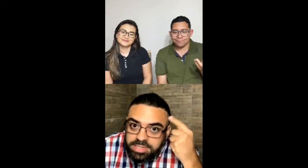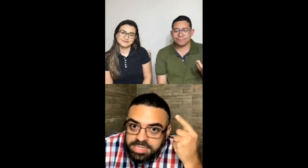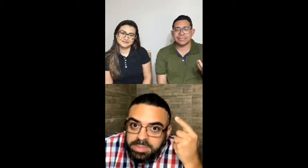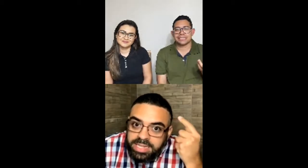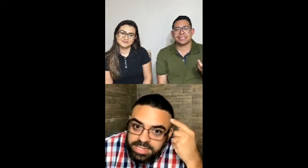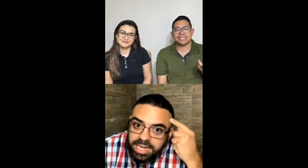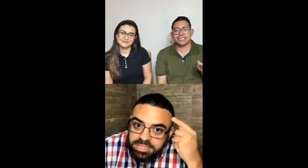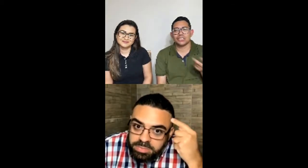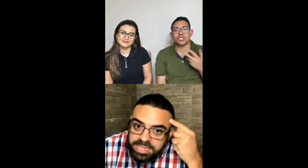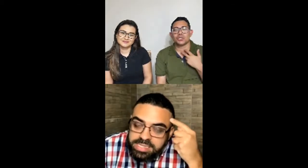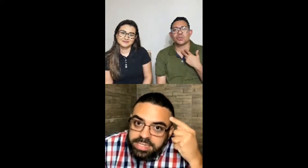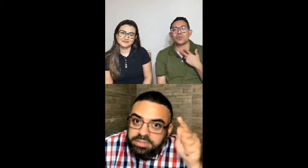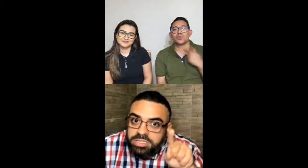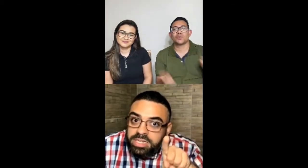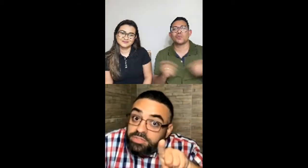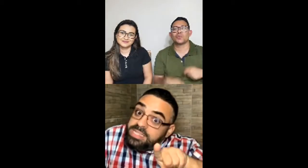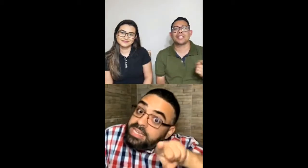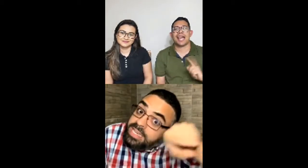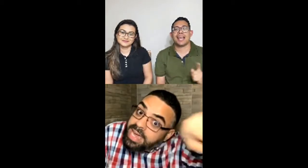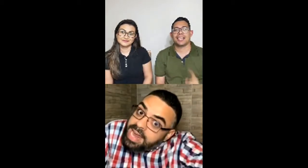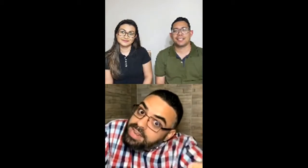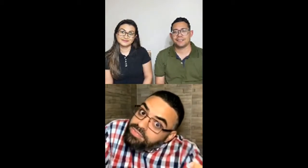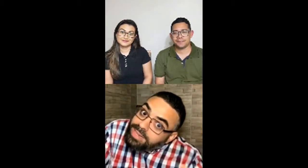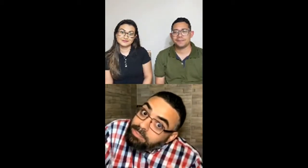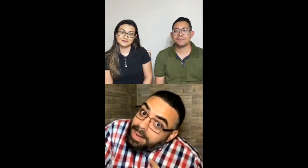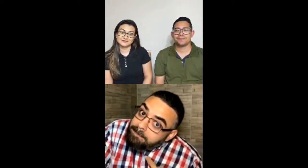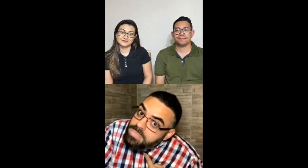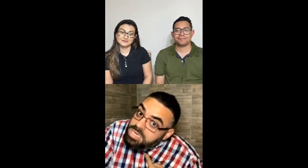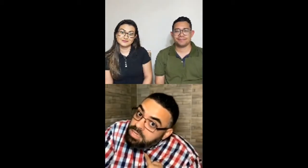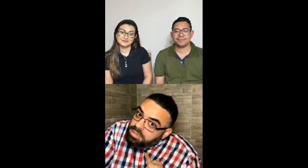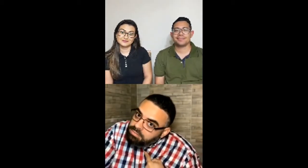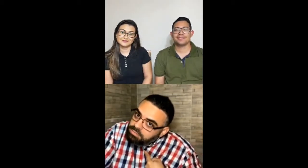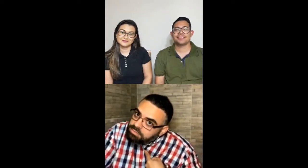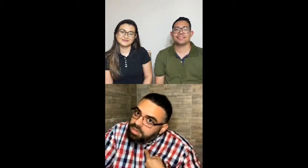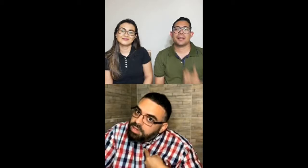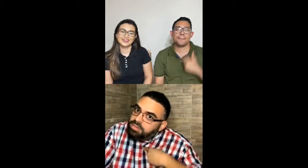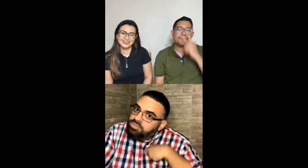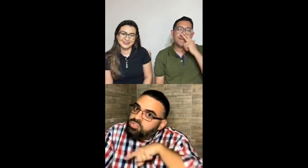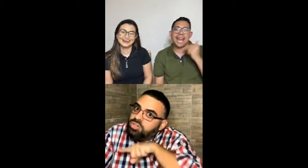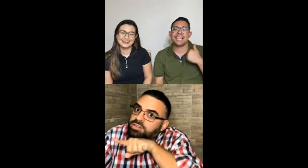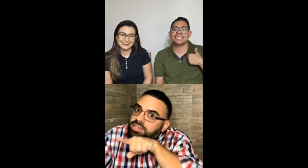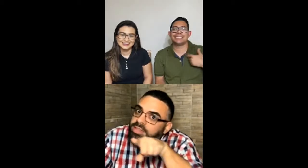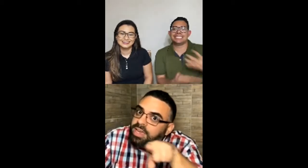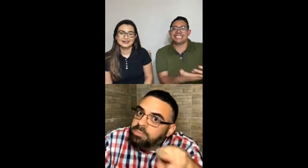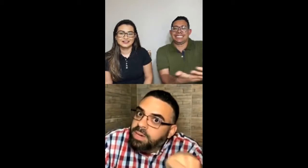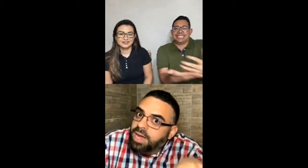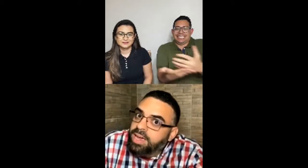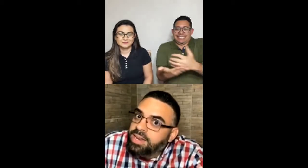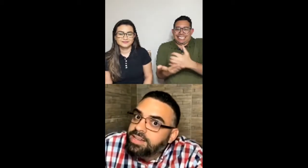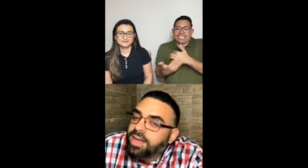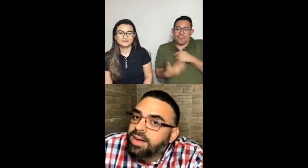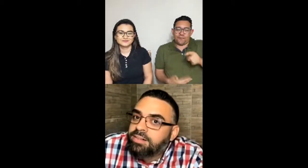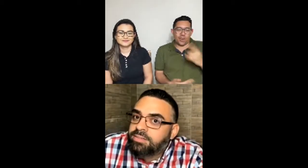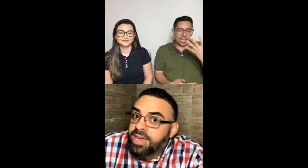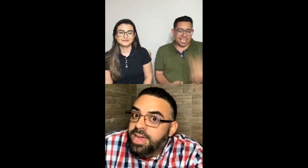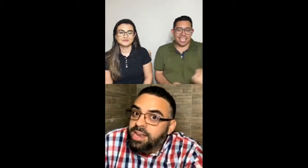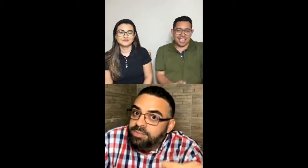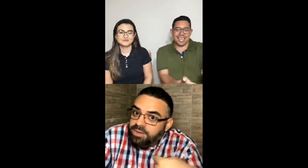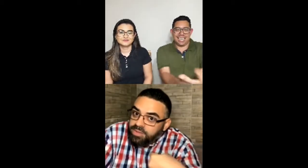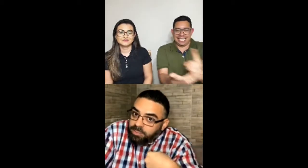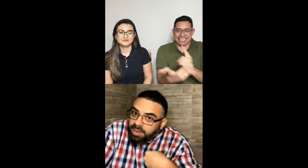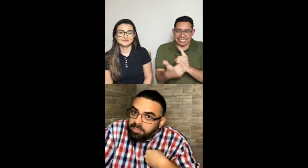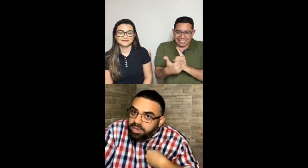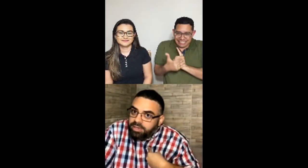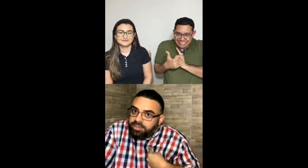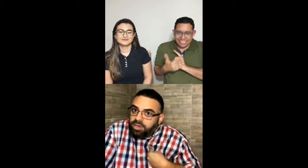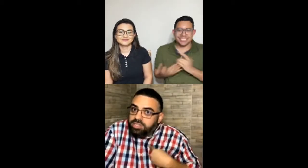vontade de querer que eles fossem tudo presbiteriano na cabeça. A gente tá com essa mentalidade do brasileiro, de querer fazer que ele venha para